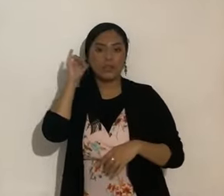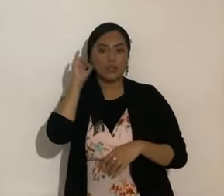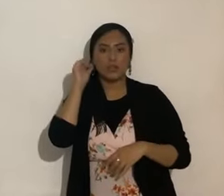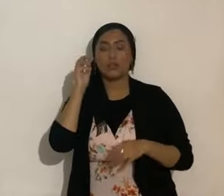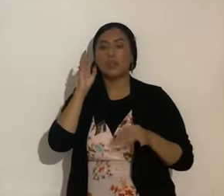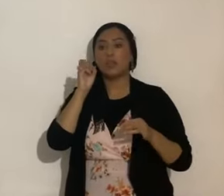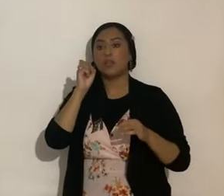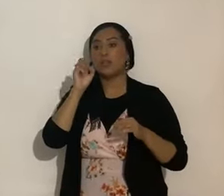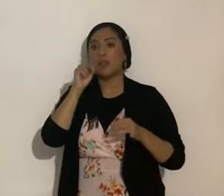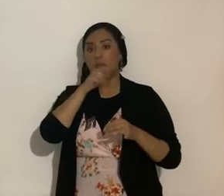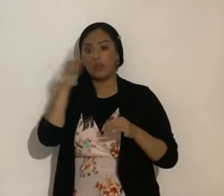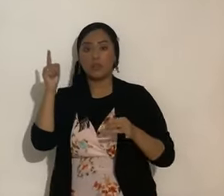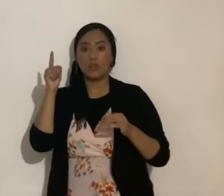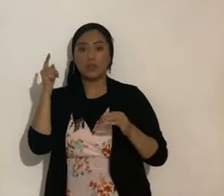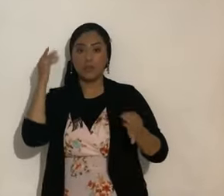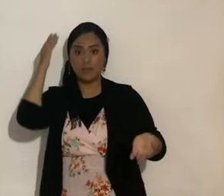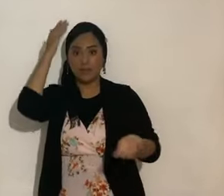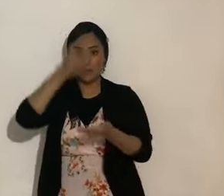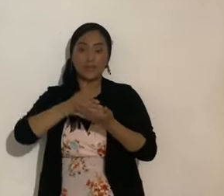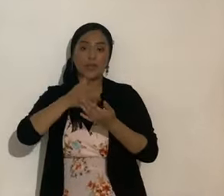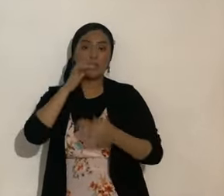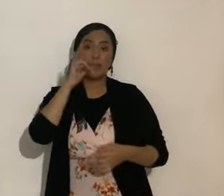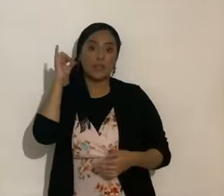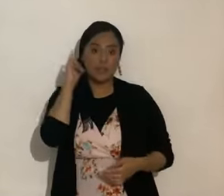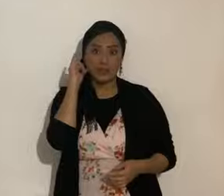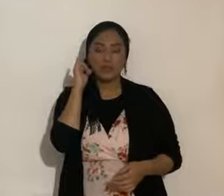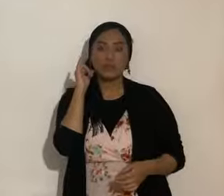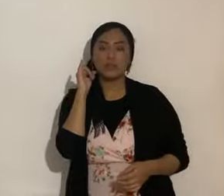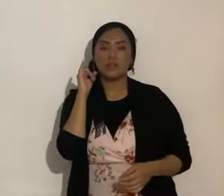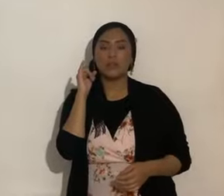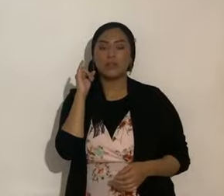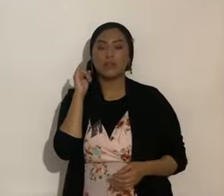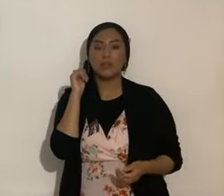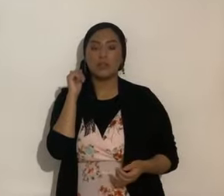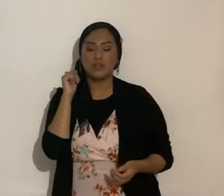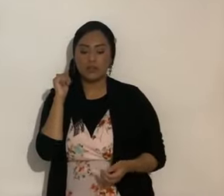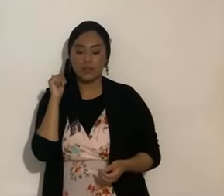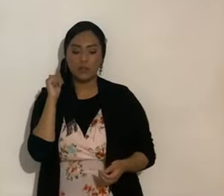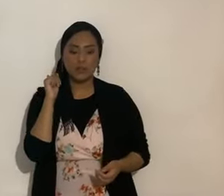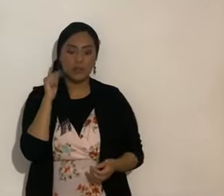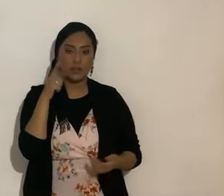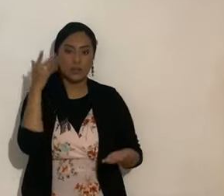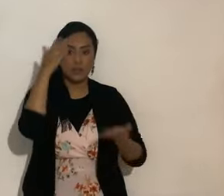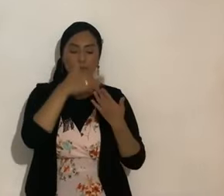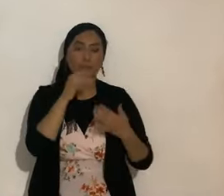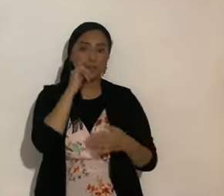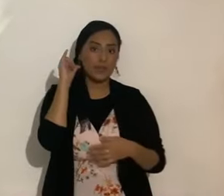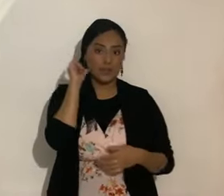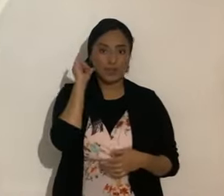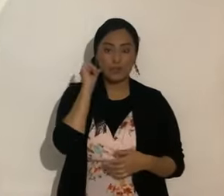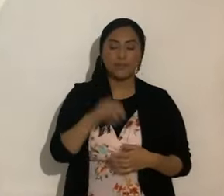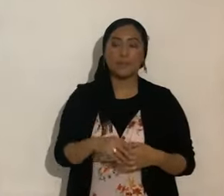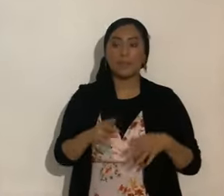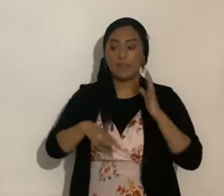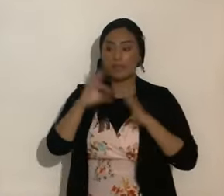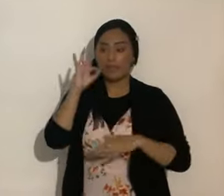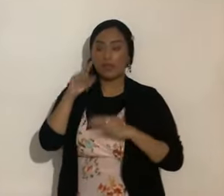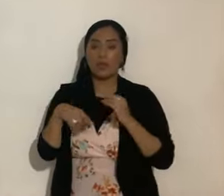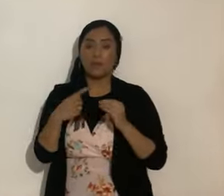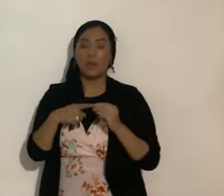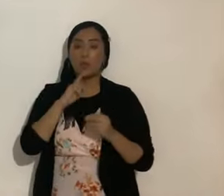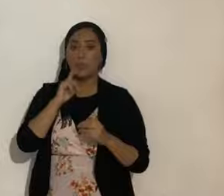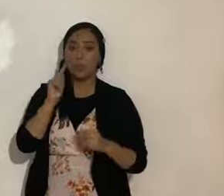como si fue, si tú llegaste ayer, ¿sí? Etmol en hebreo, ayer, a descubrir la Torah,